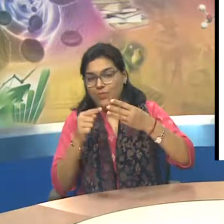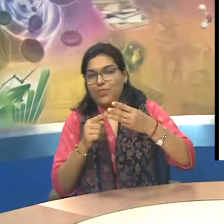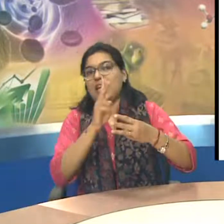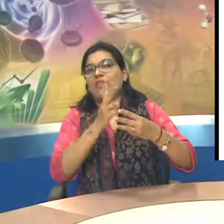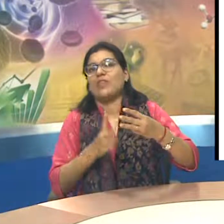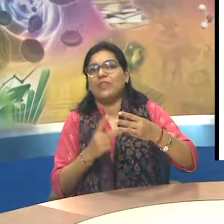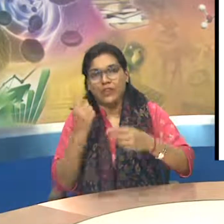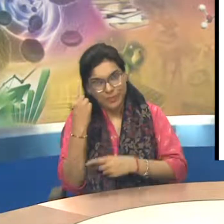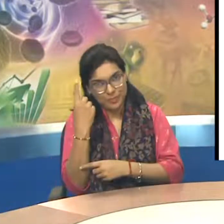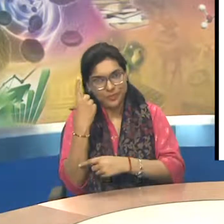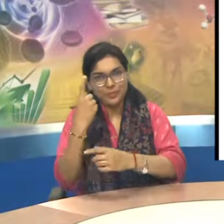communication.